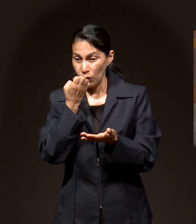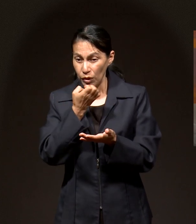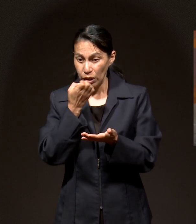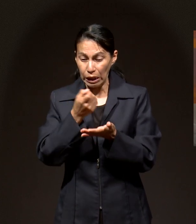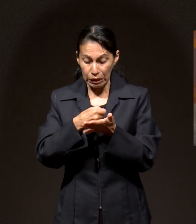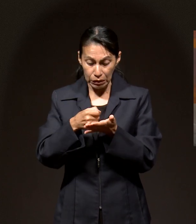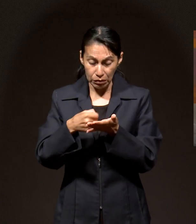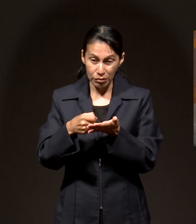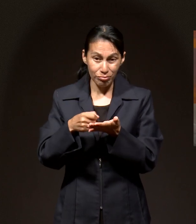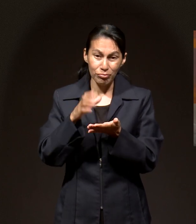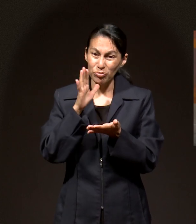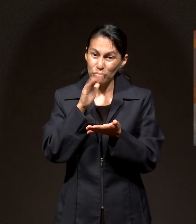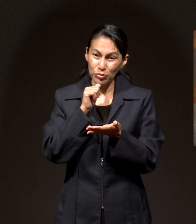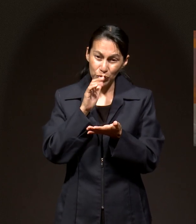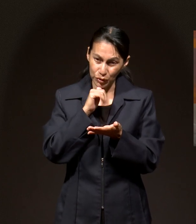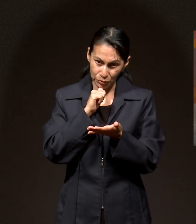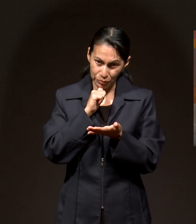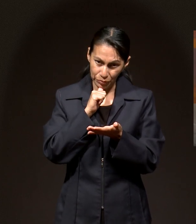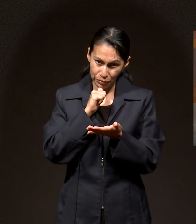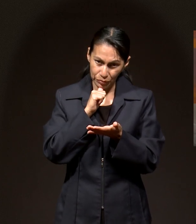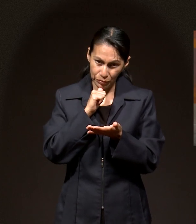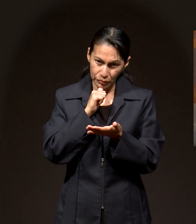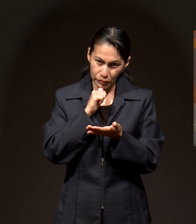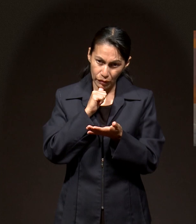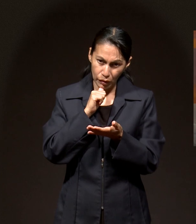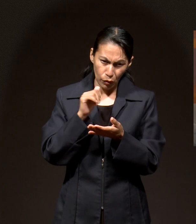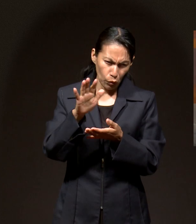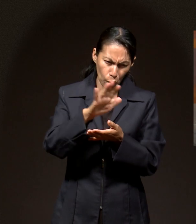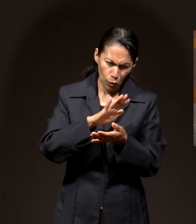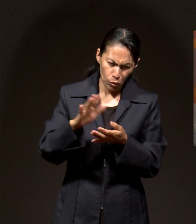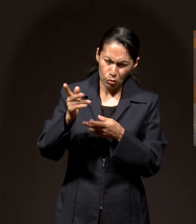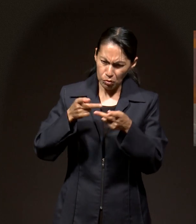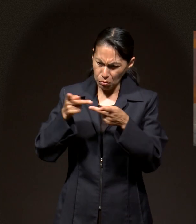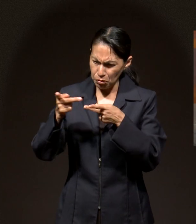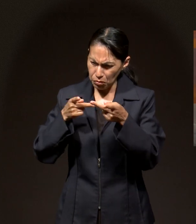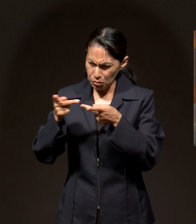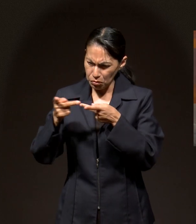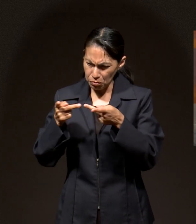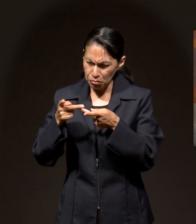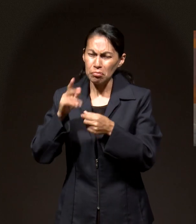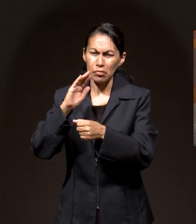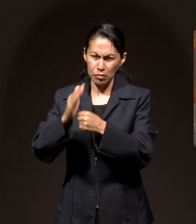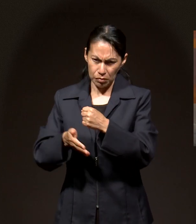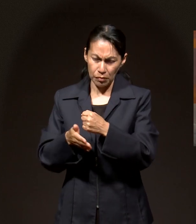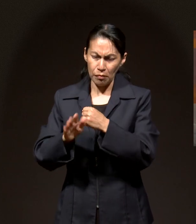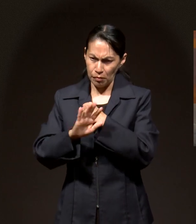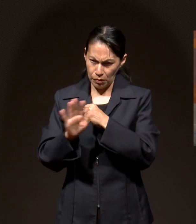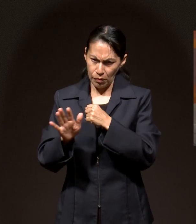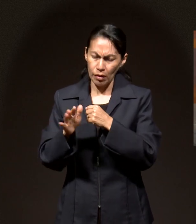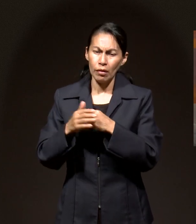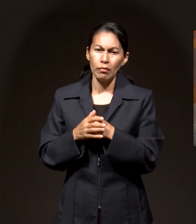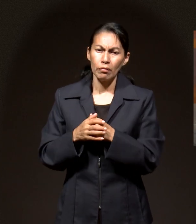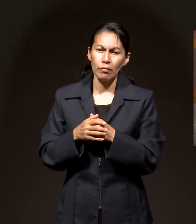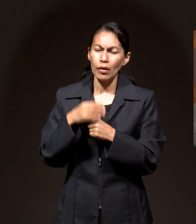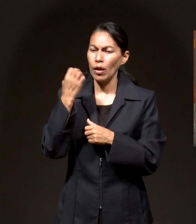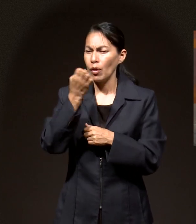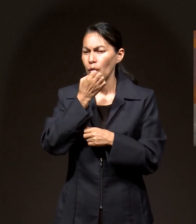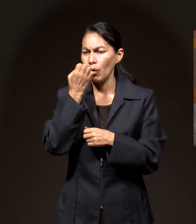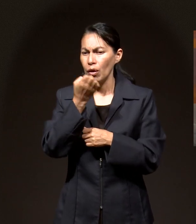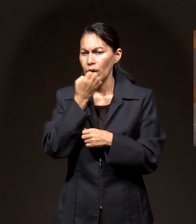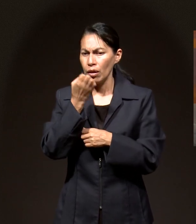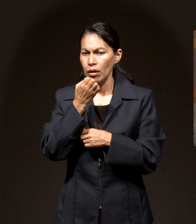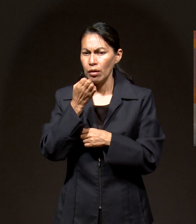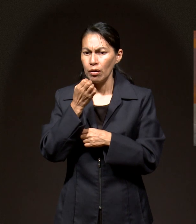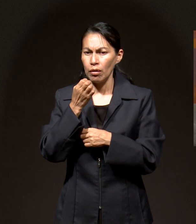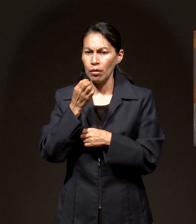yo inscribir el examen que tenía que hacer. Es decir, completé el curso de preparación para ese examen, pero era una academia privada.